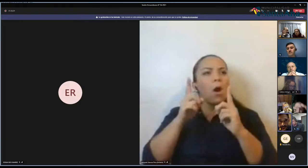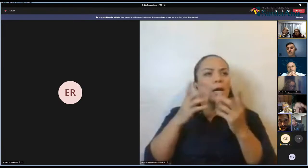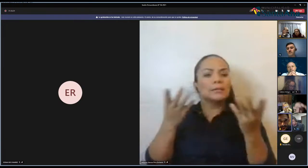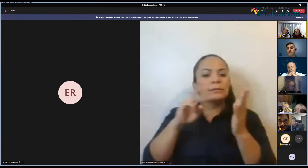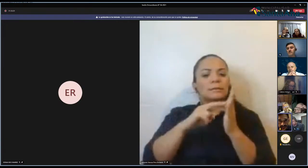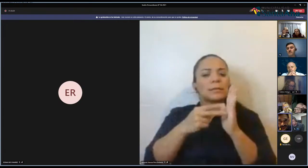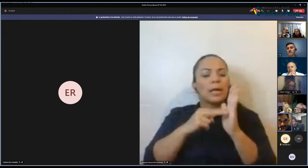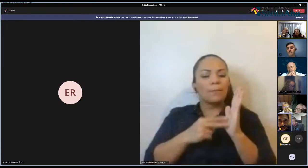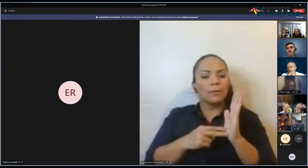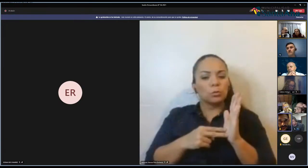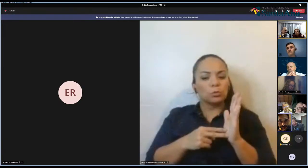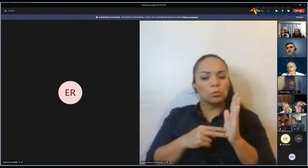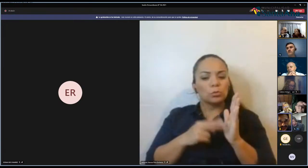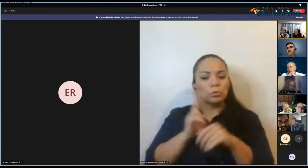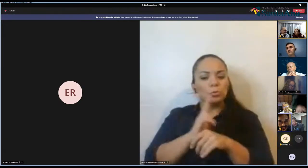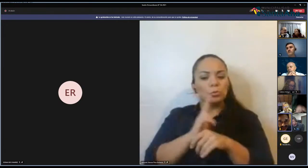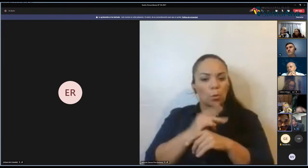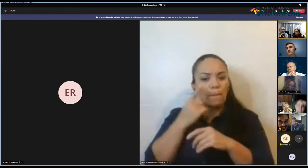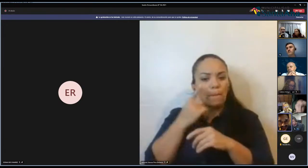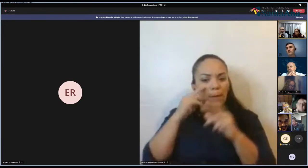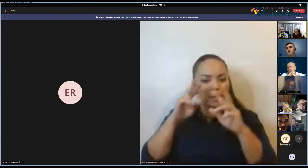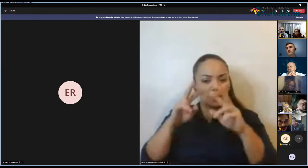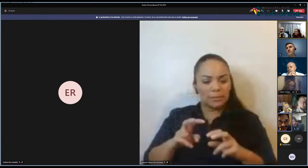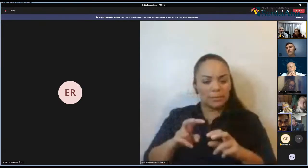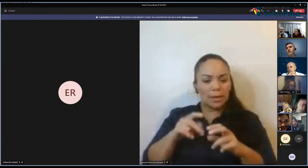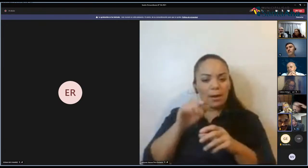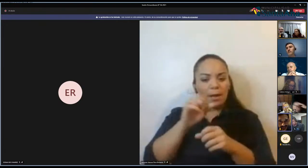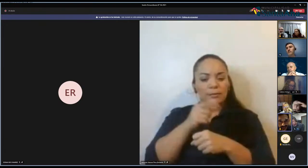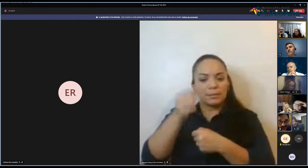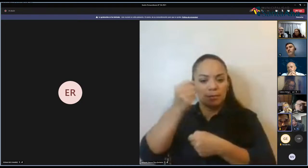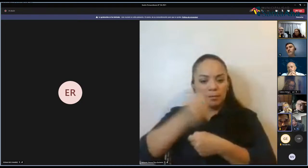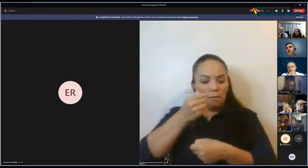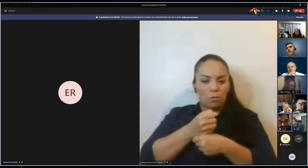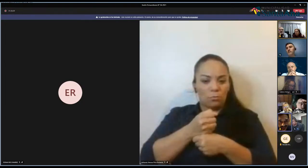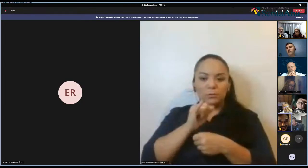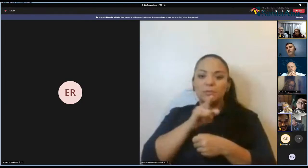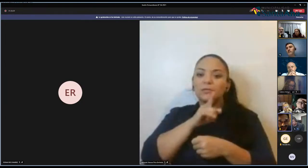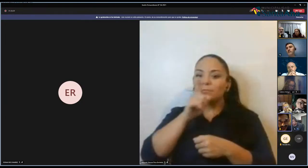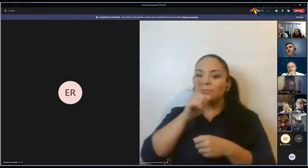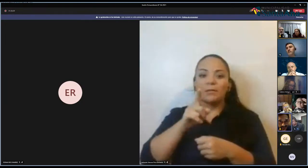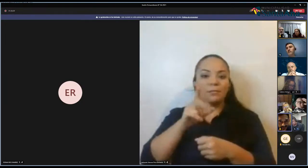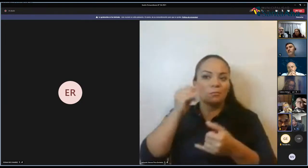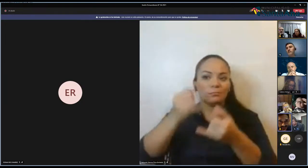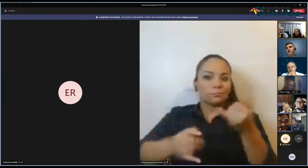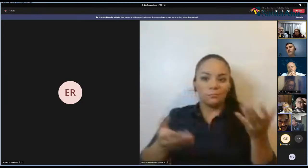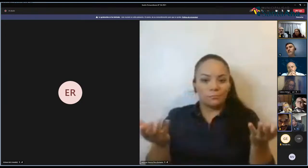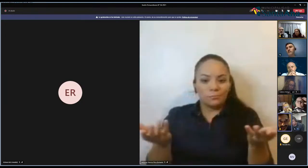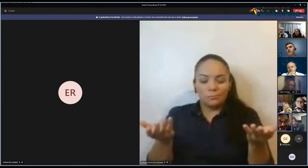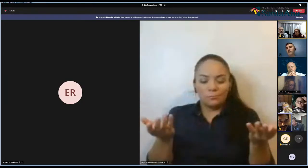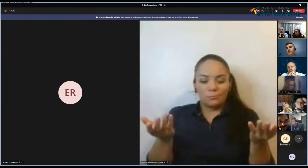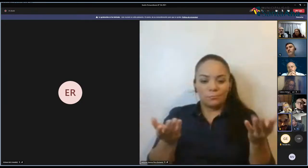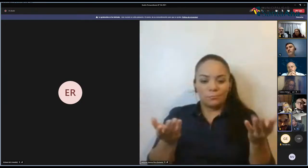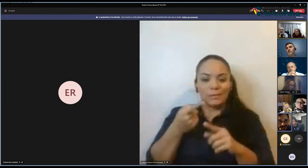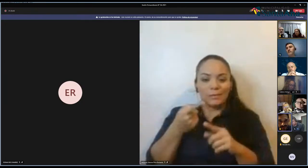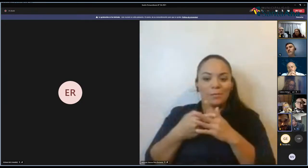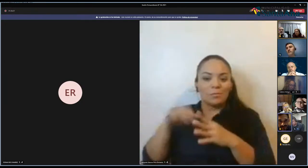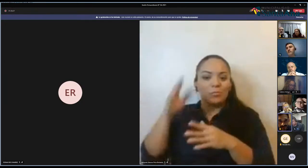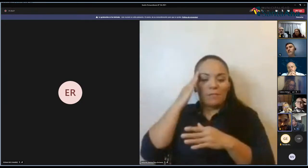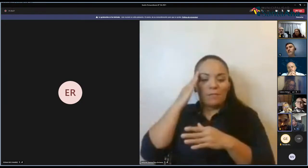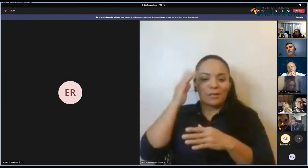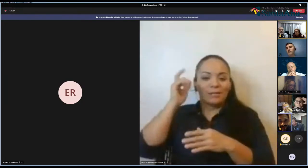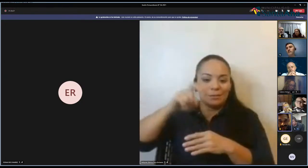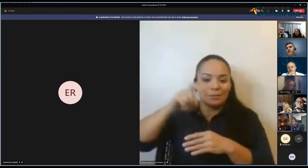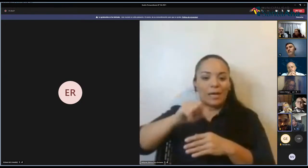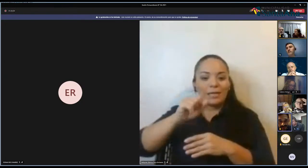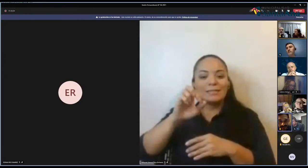analizó hacer esta obra si no iba a ser concluida y si desde un principio se sabía que se ocupaba una servidumbre